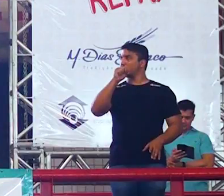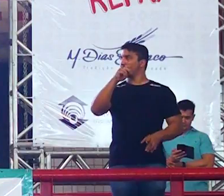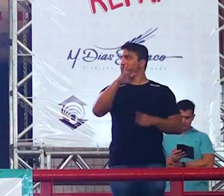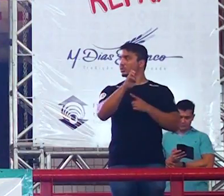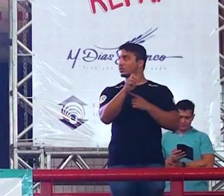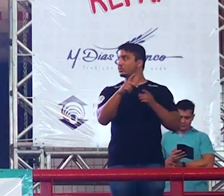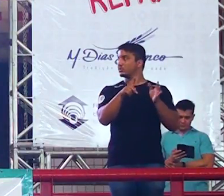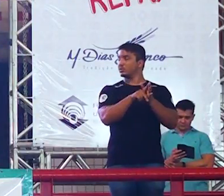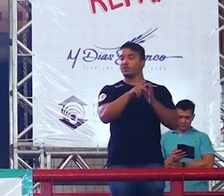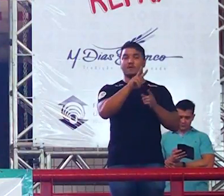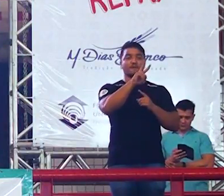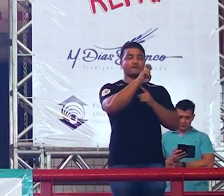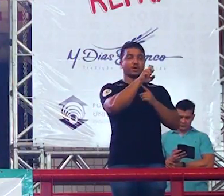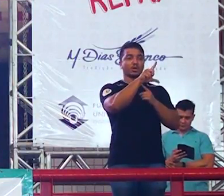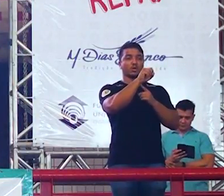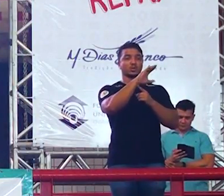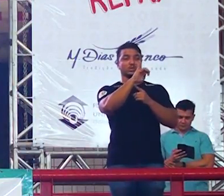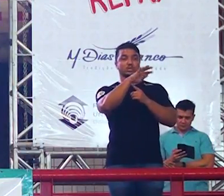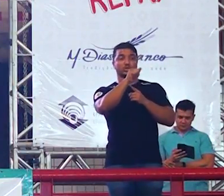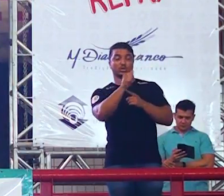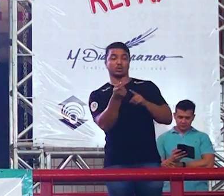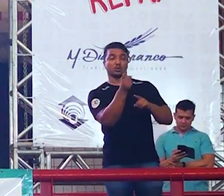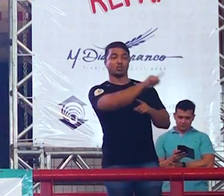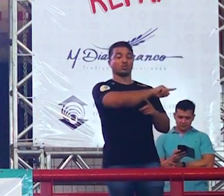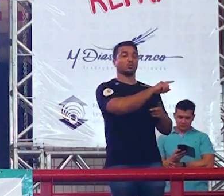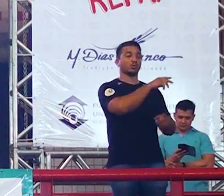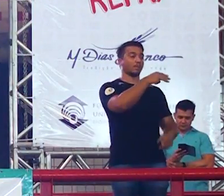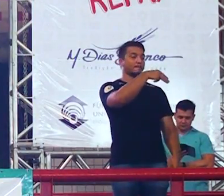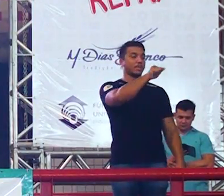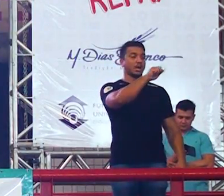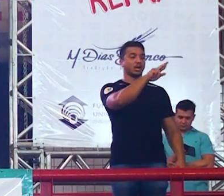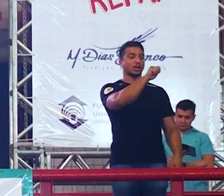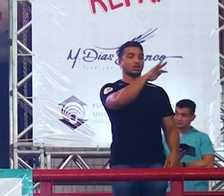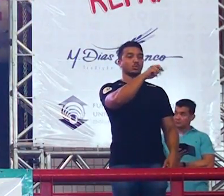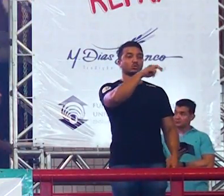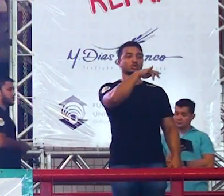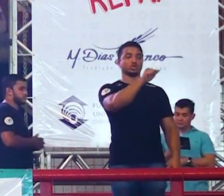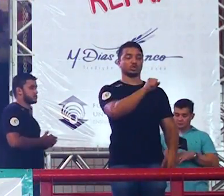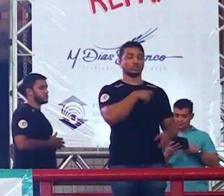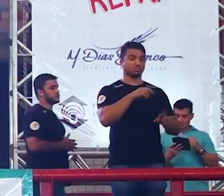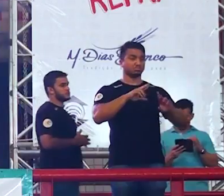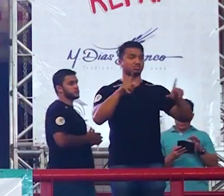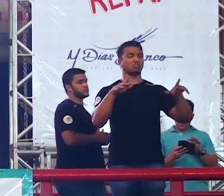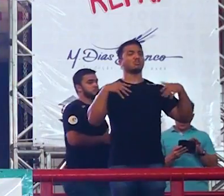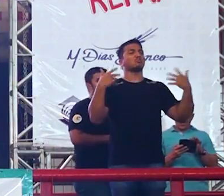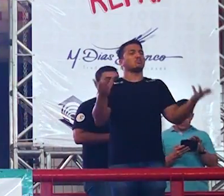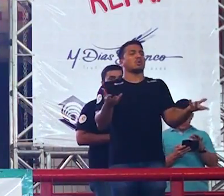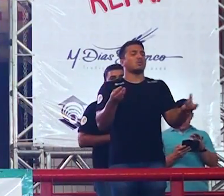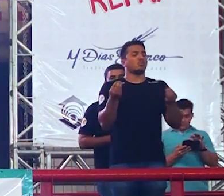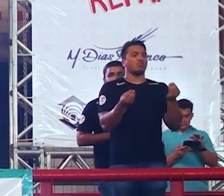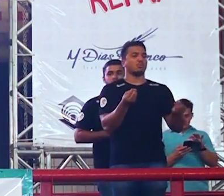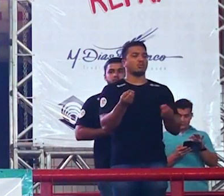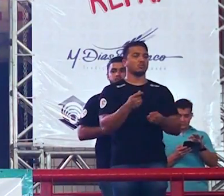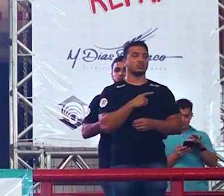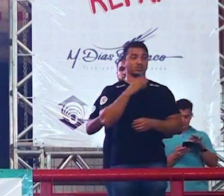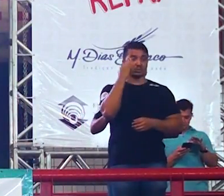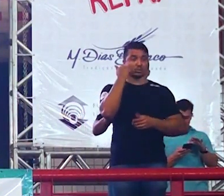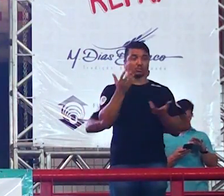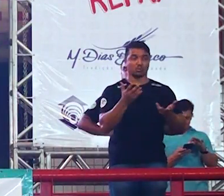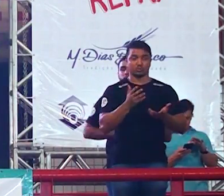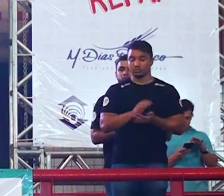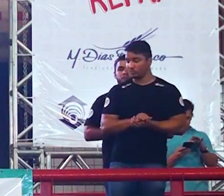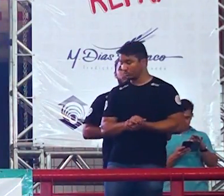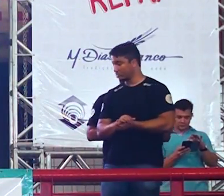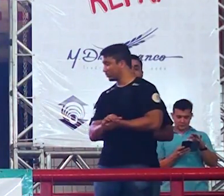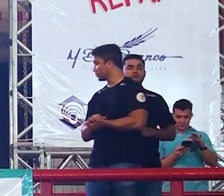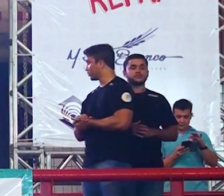espermatozoide velocista e um espermatozoide maratonista. O que história é essa? Hoje se sabe